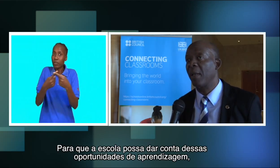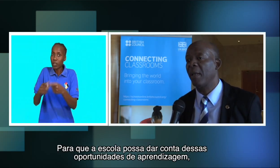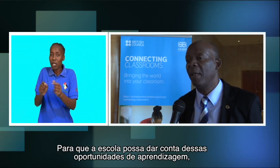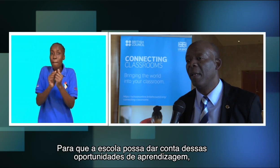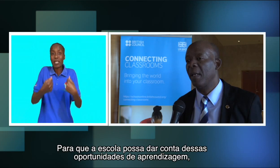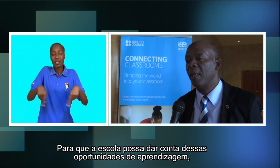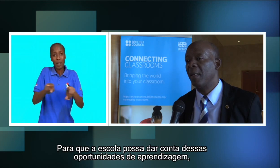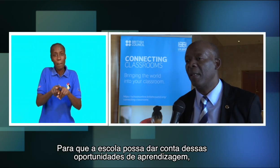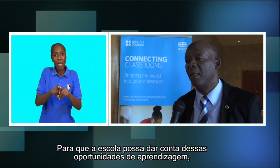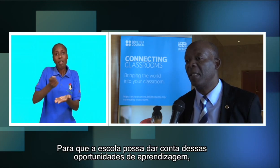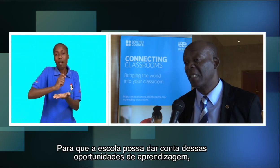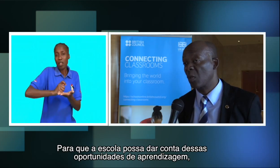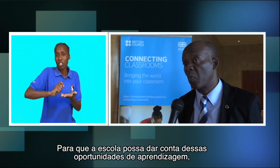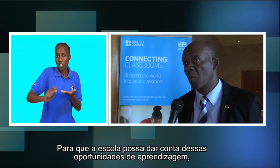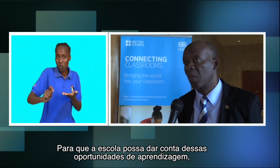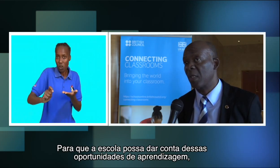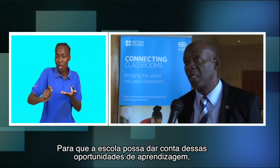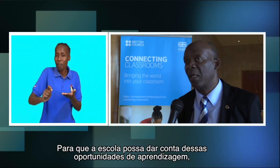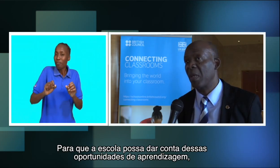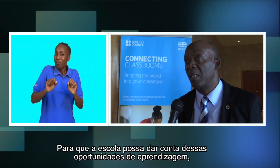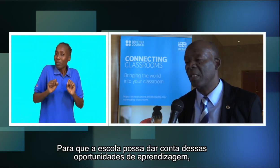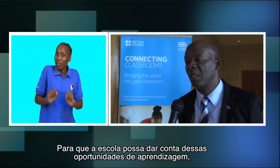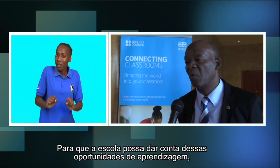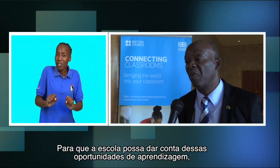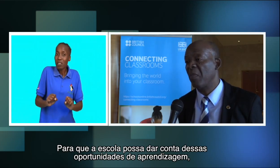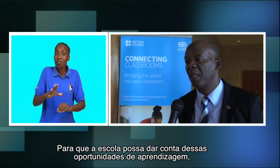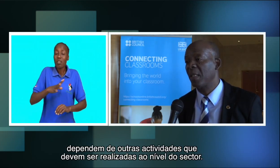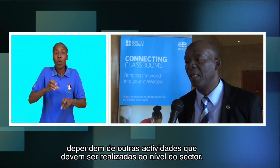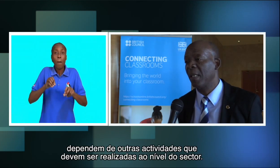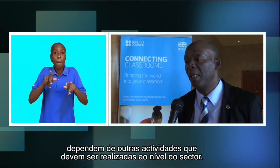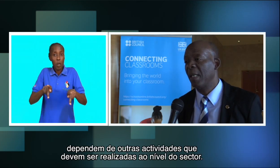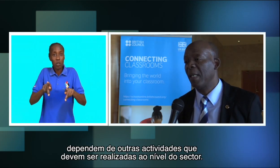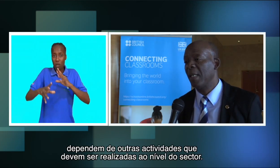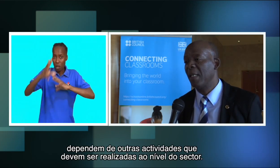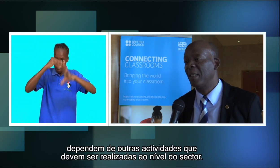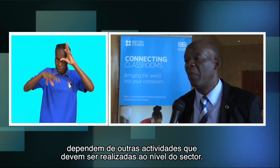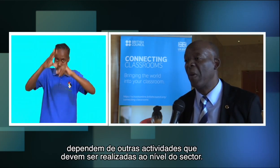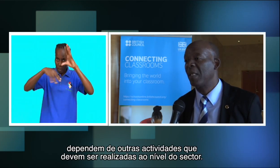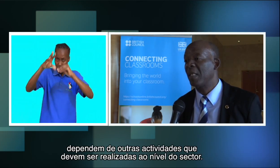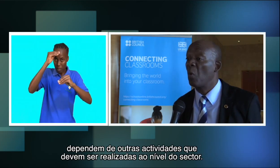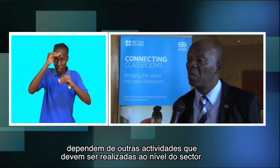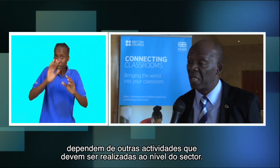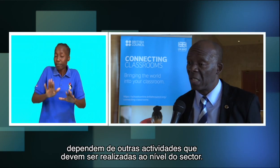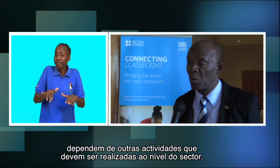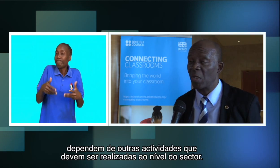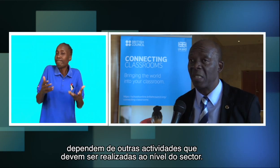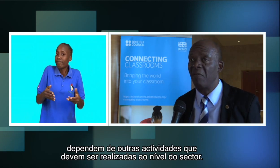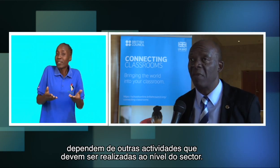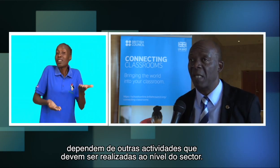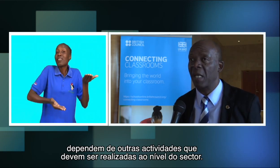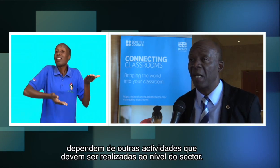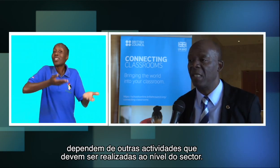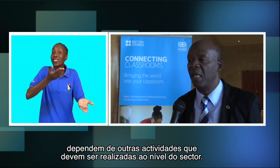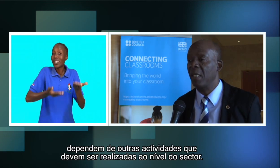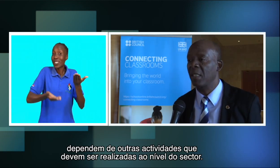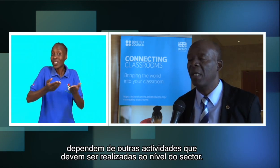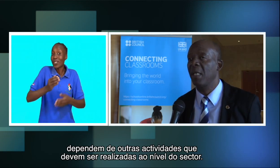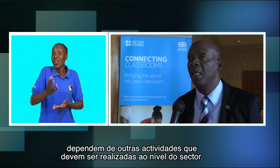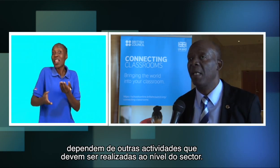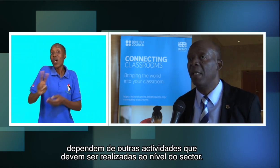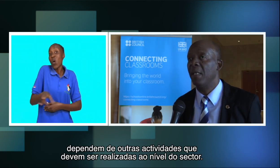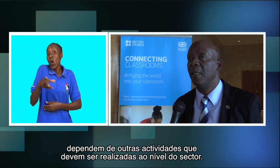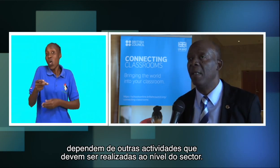conta dessas oportunidades de aprendizagem, obviamente depende de outras ações que devem ser